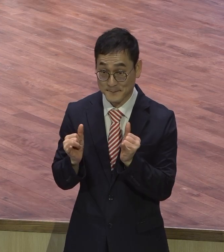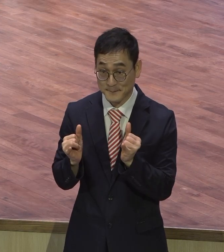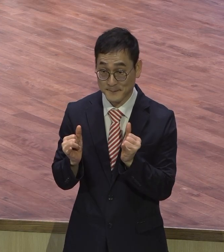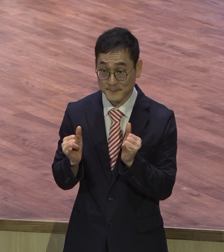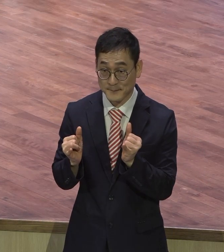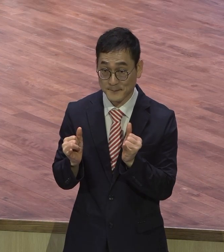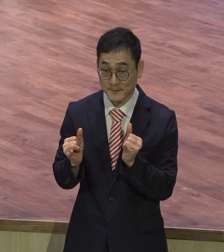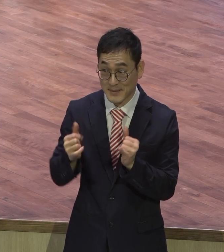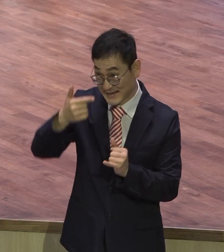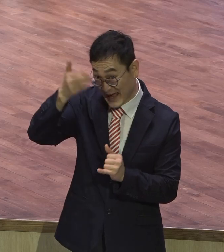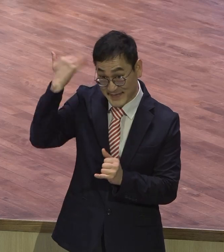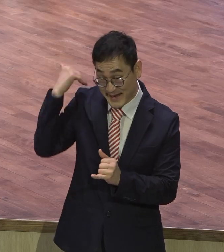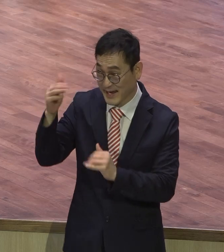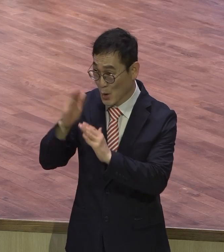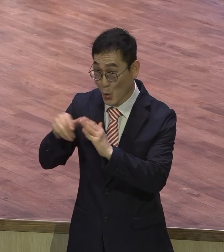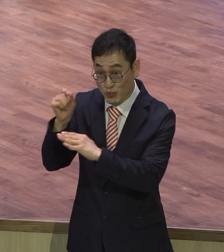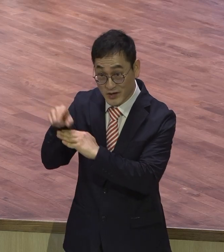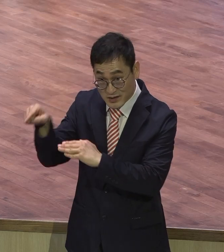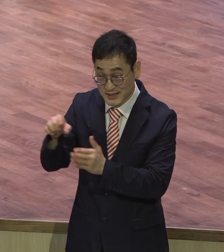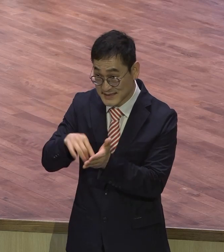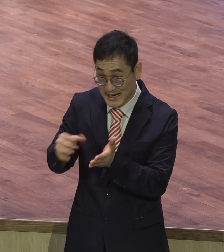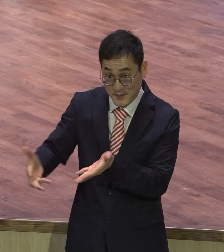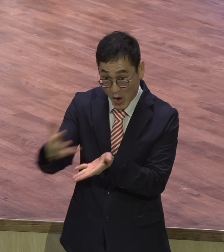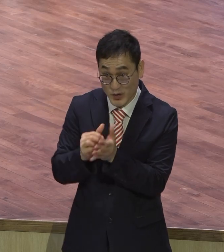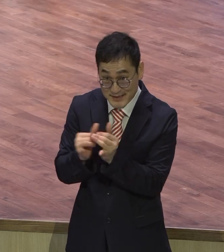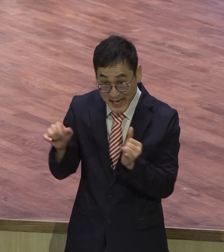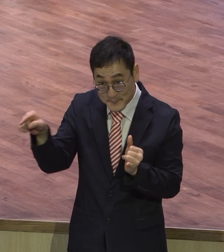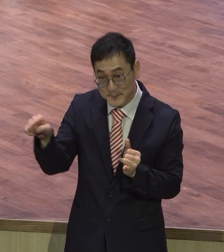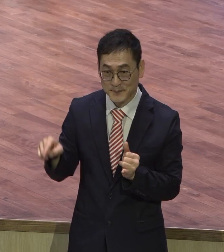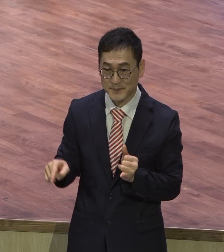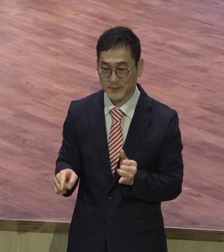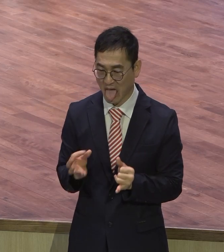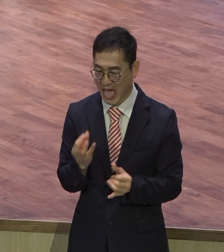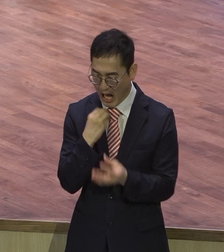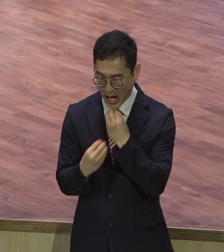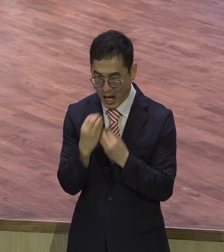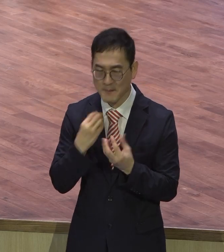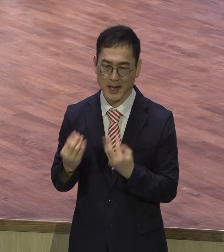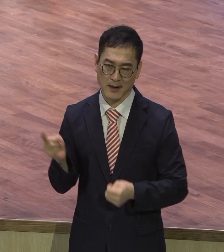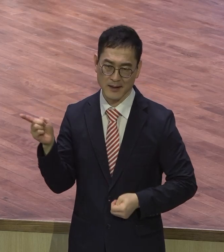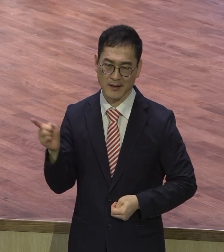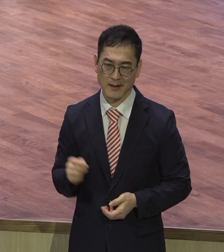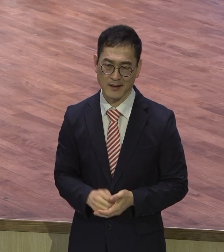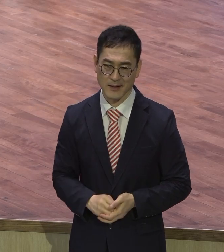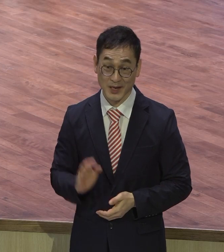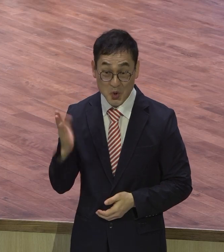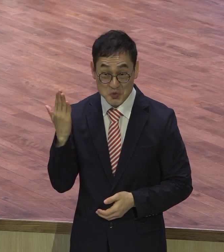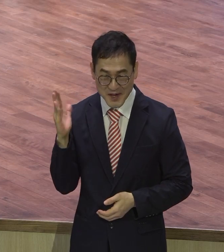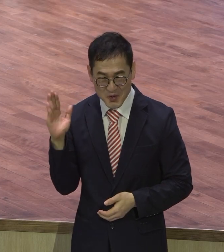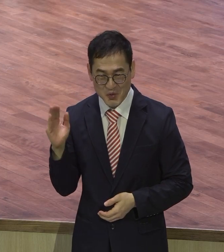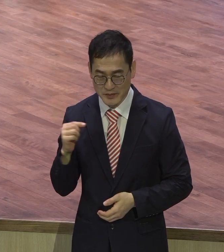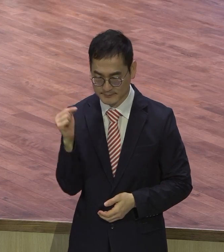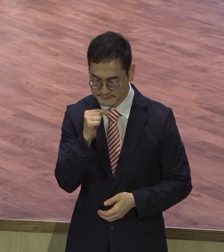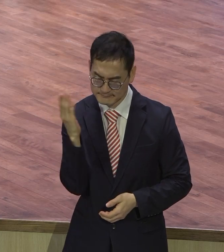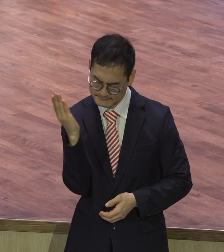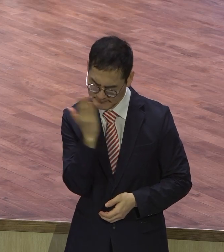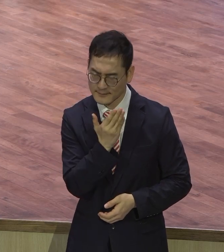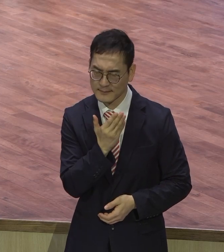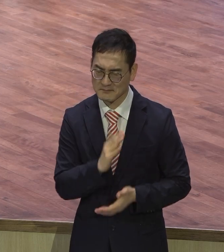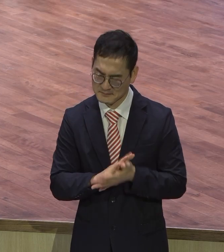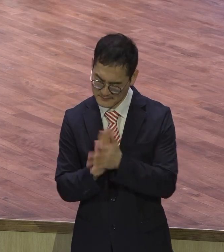옛날부터 돈방석이 아니었어요. 요즘은 많이 밝아졌죠. 그래도 있겠지만 그